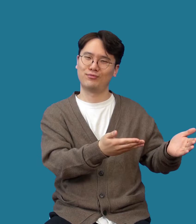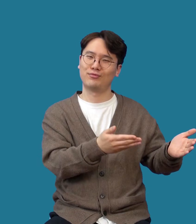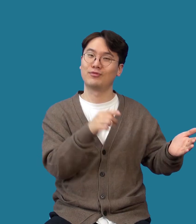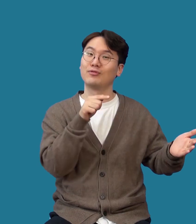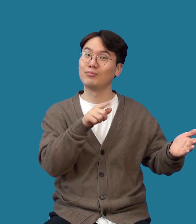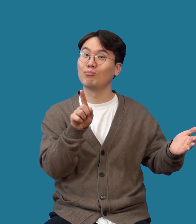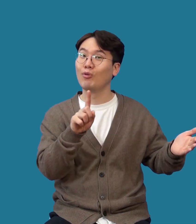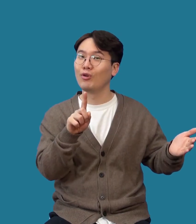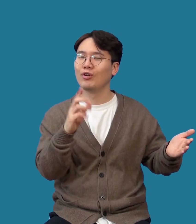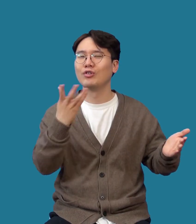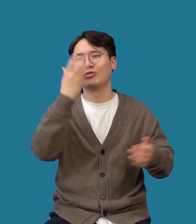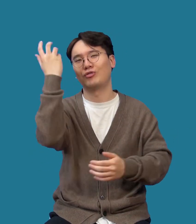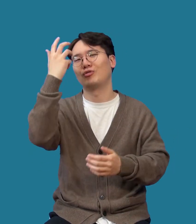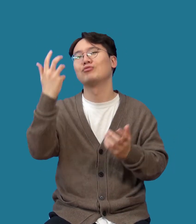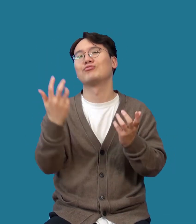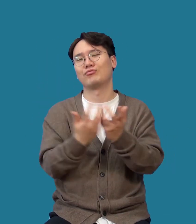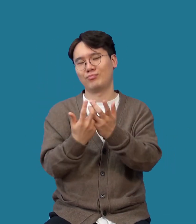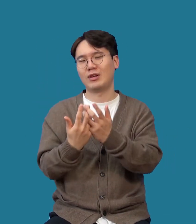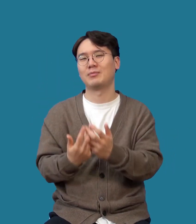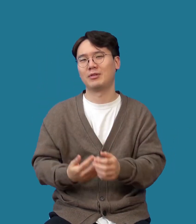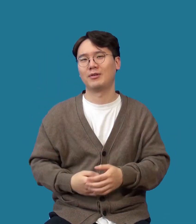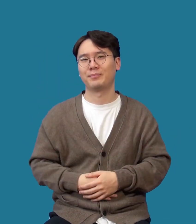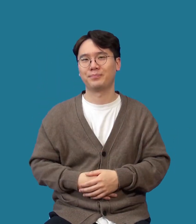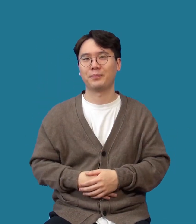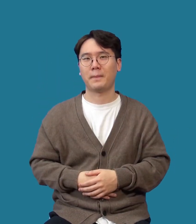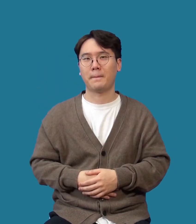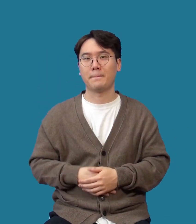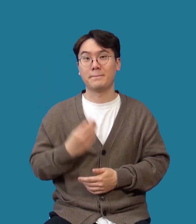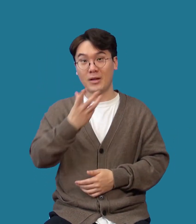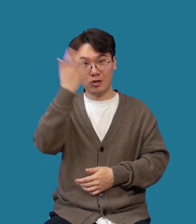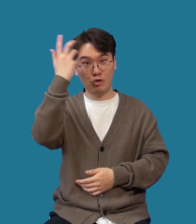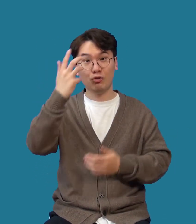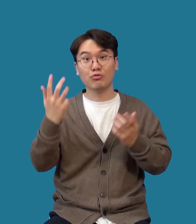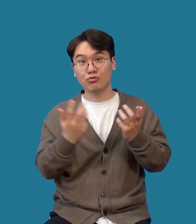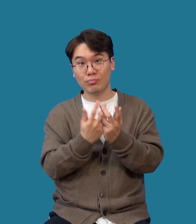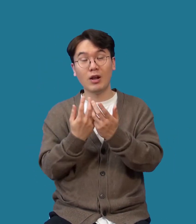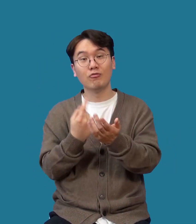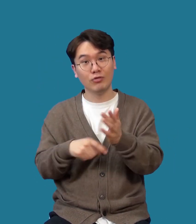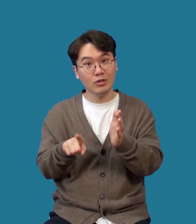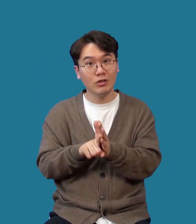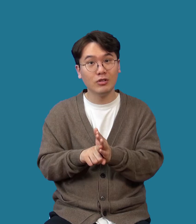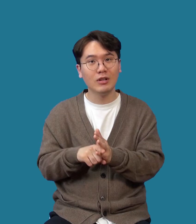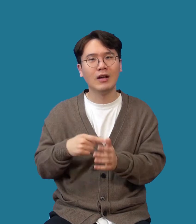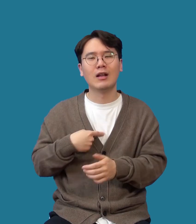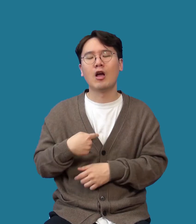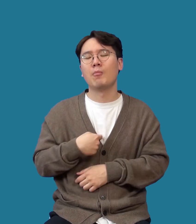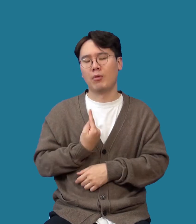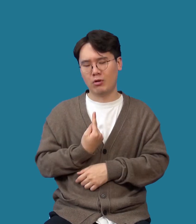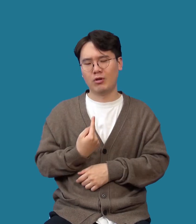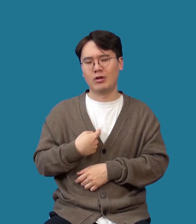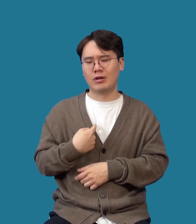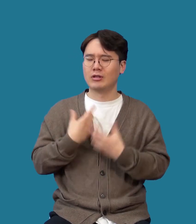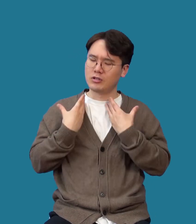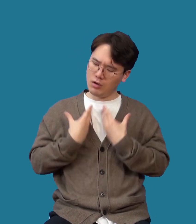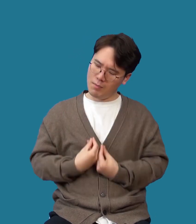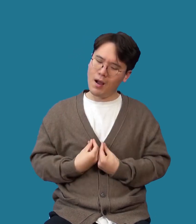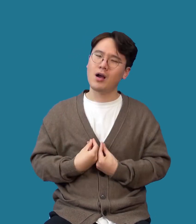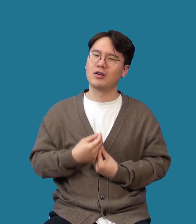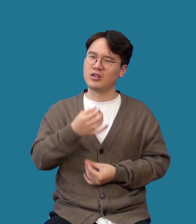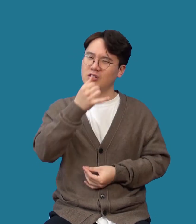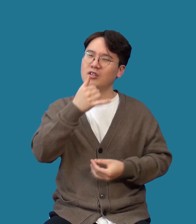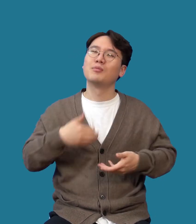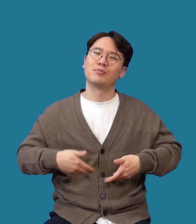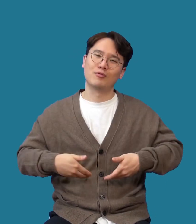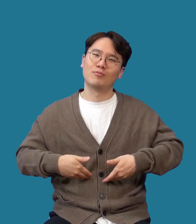것입니다. 그래서 성령 충만하기 위해서는 먼저 자기 절망이 있어야 합니다.